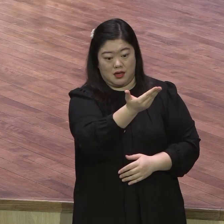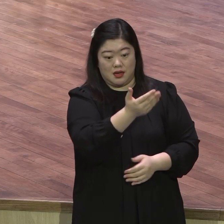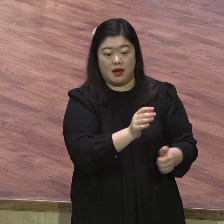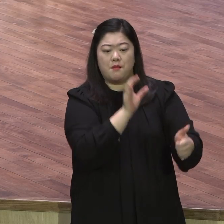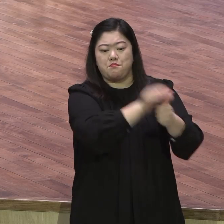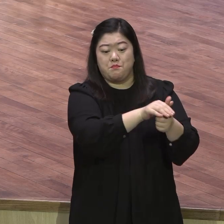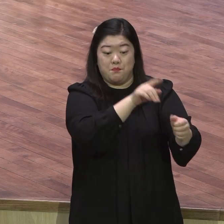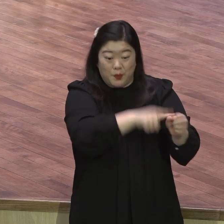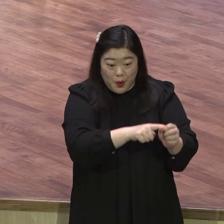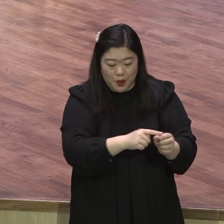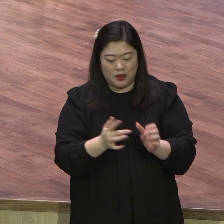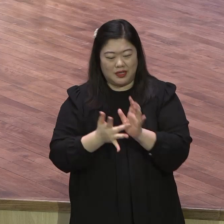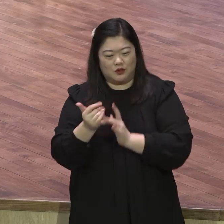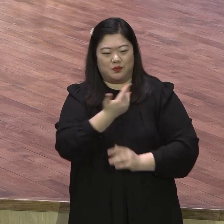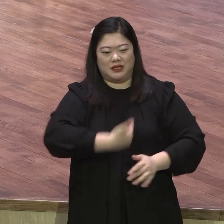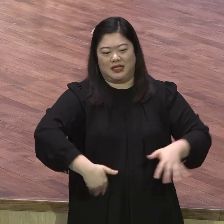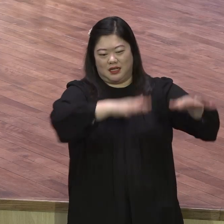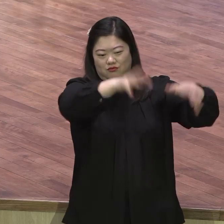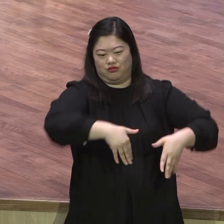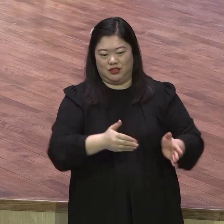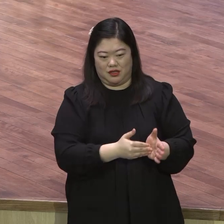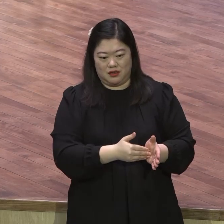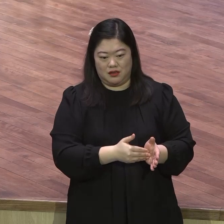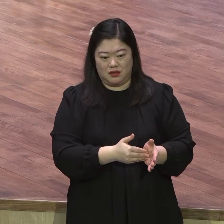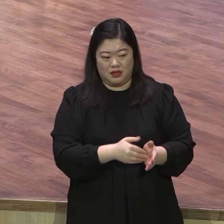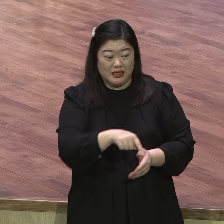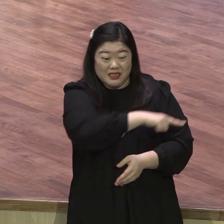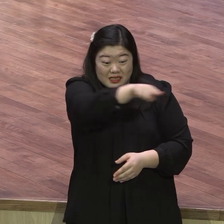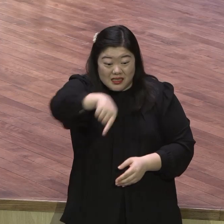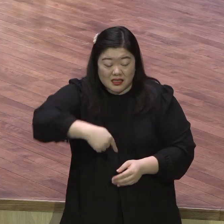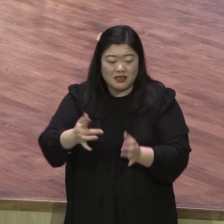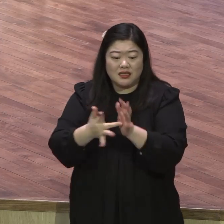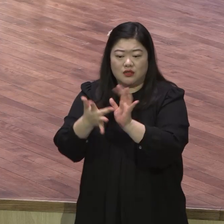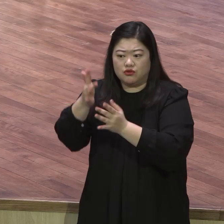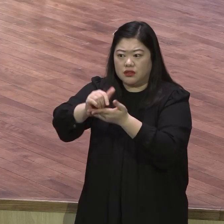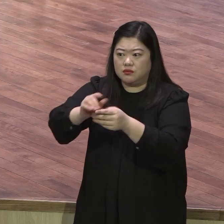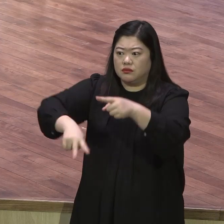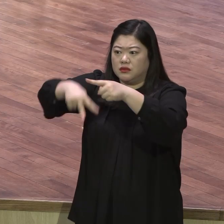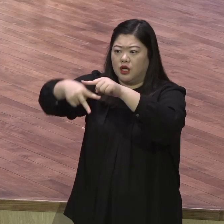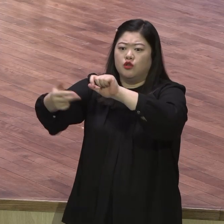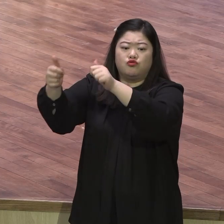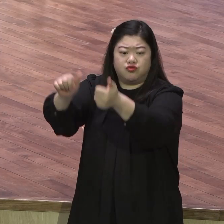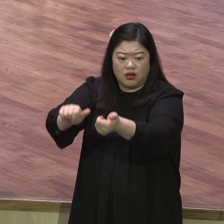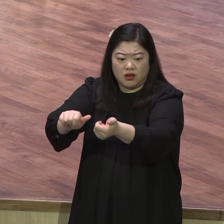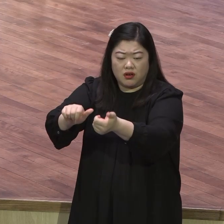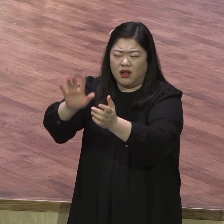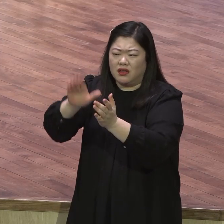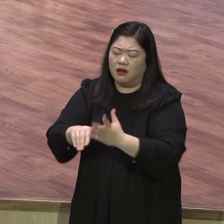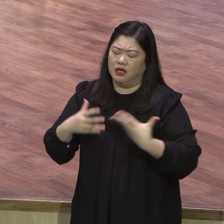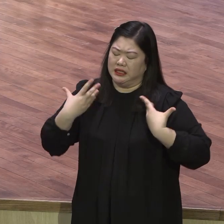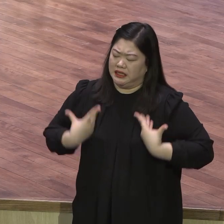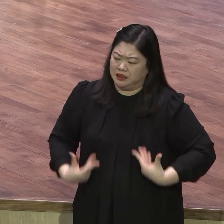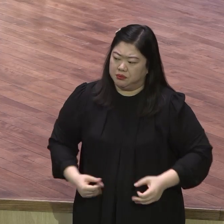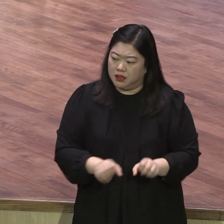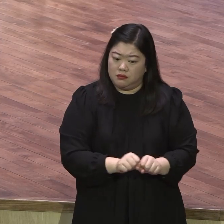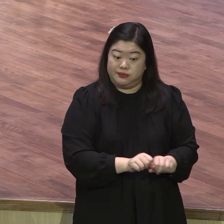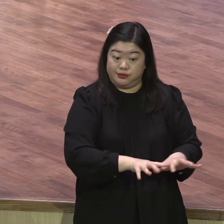빠져가지고 지금 완전히 힘 빠져가지고 그렇게 실망하고 있는 제자들에게 다시 한번 기회를 주신 겁니다.